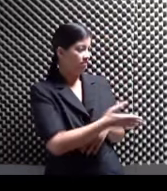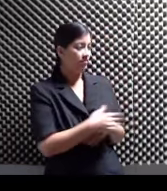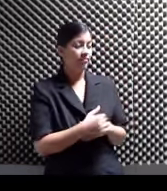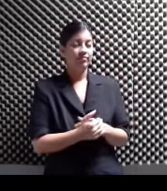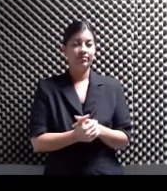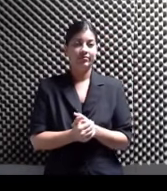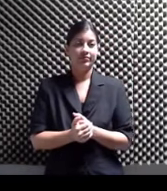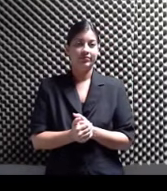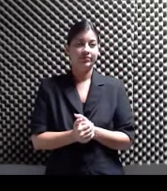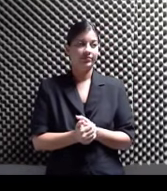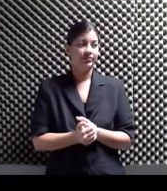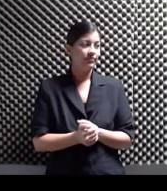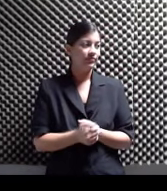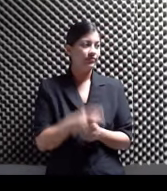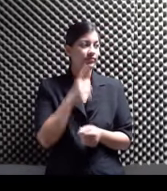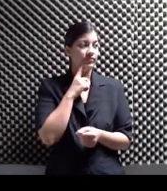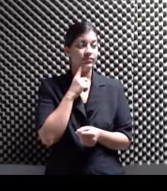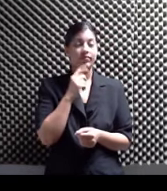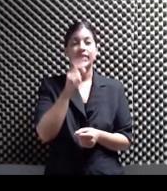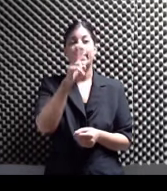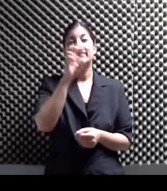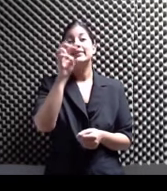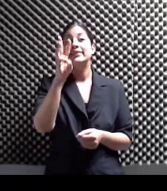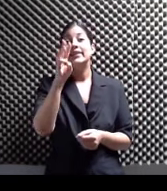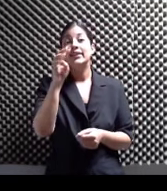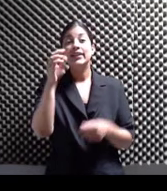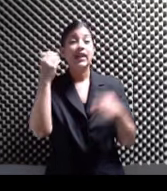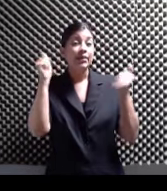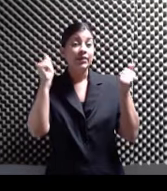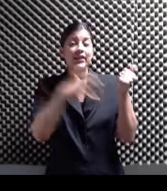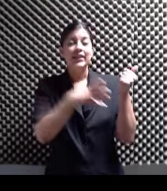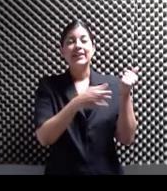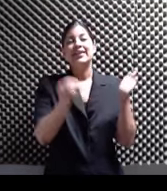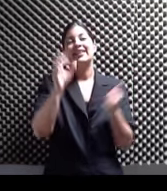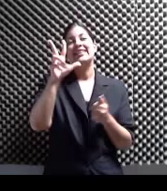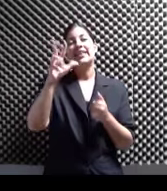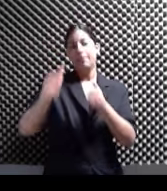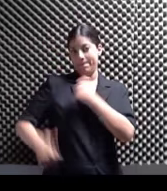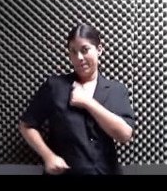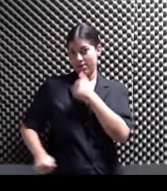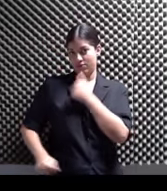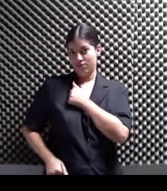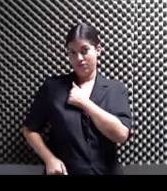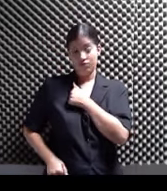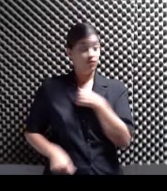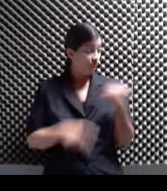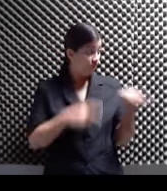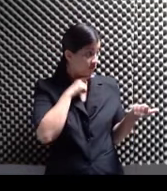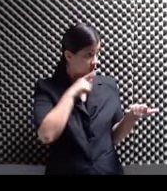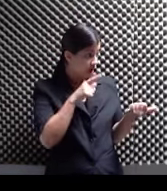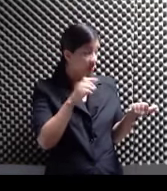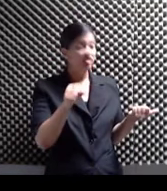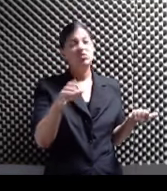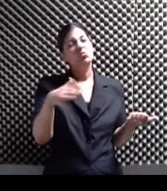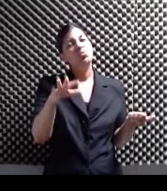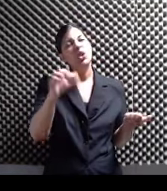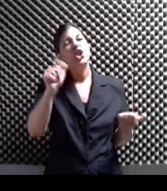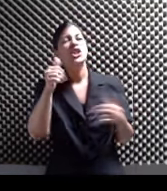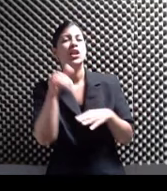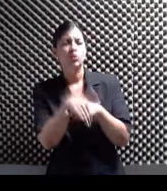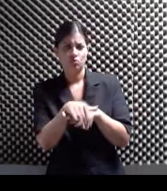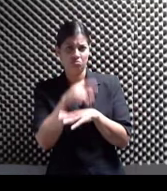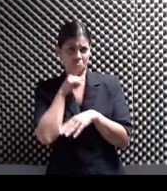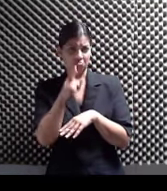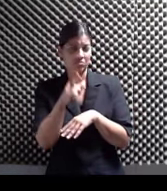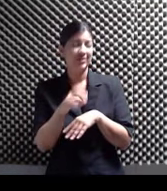esquina caliente, y eso sería el 26 de abril y el 3 de mayo, ¿verdad? Más o menos como a las 10 de la noche. Sí, a las 10 de